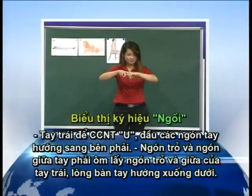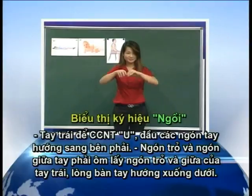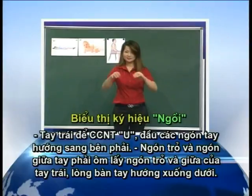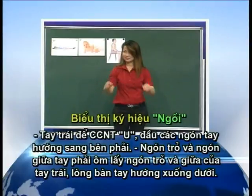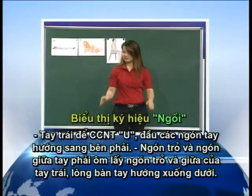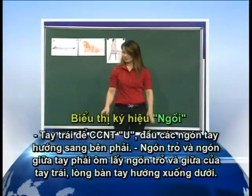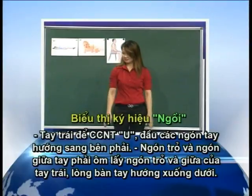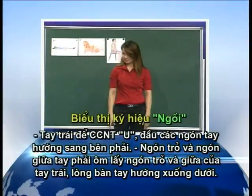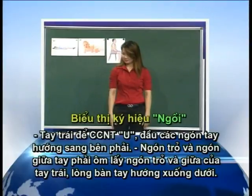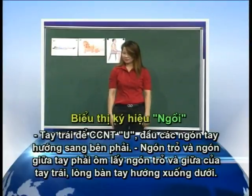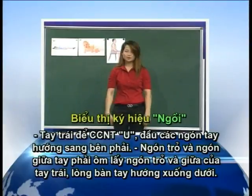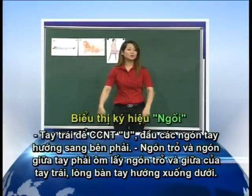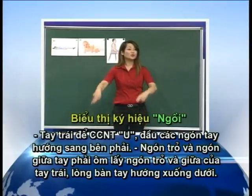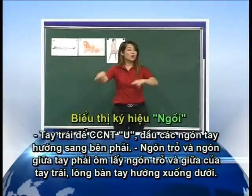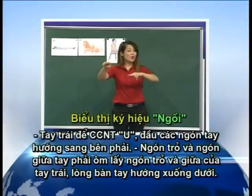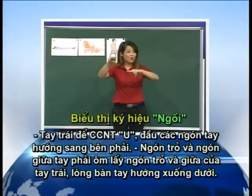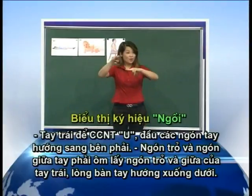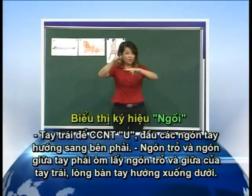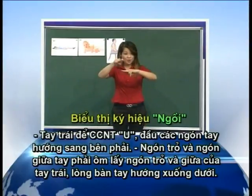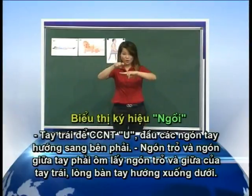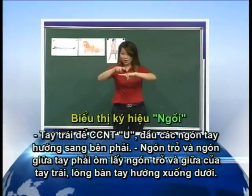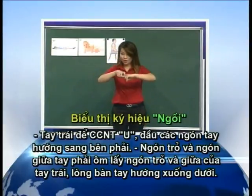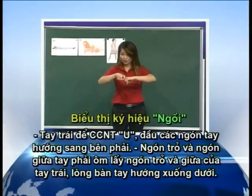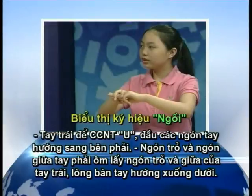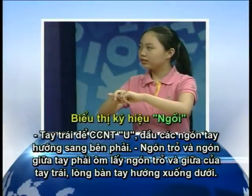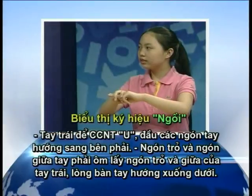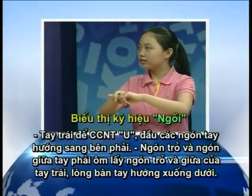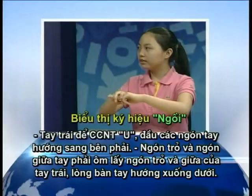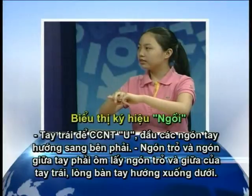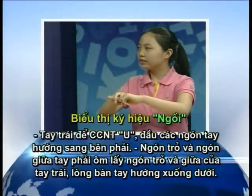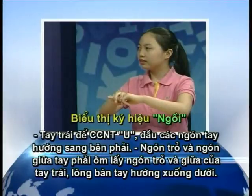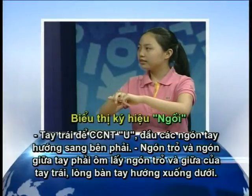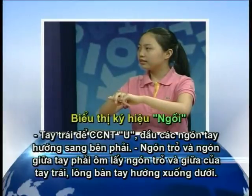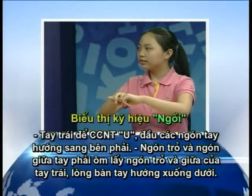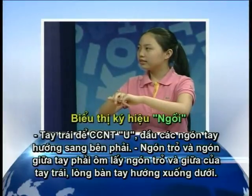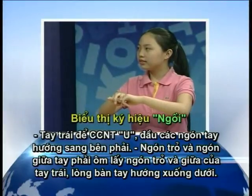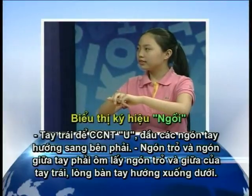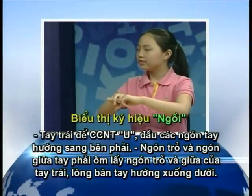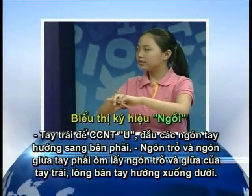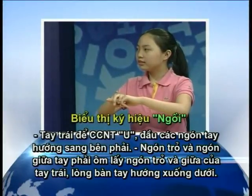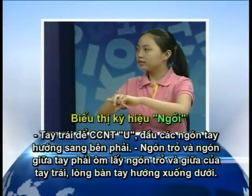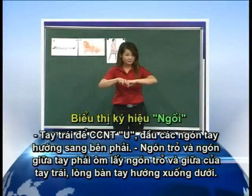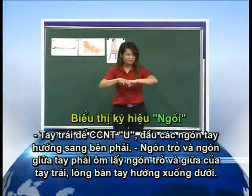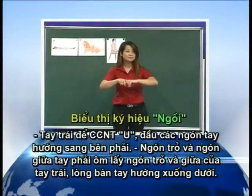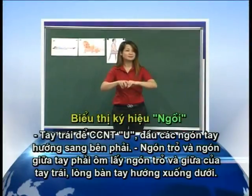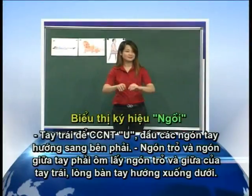các ngón tay hướng sang bên phải Ngón trỏ và ngón giữa tay phải Ôm lấy ngón trỏ và ngón giữa của tay trái